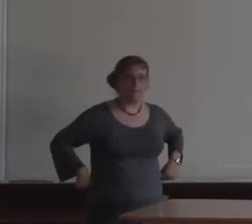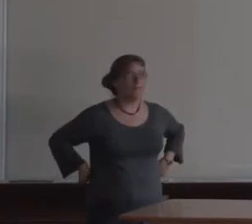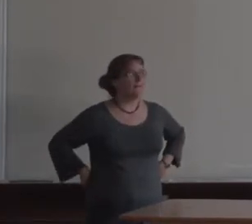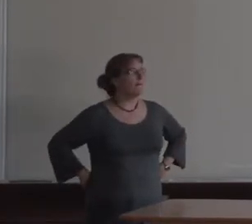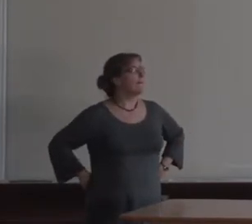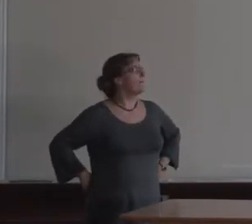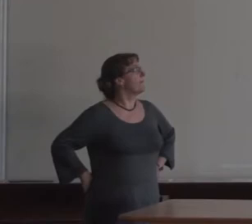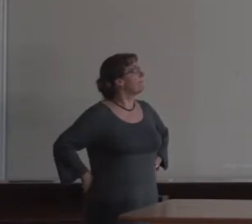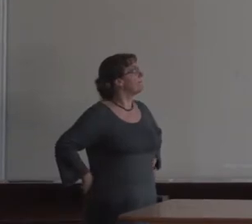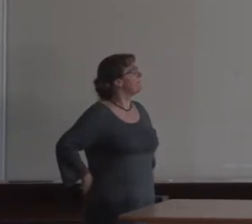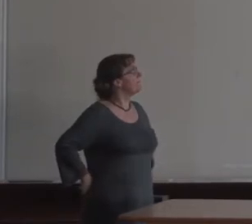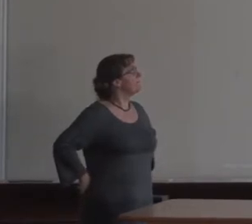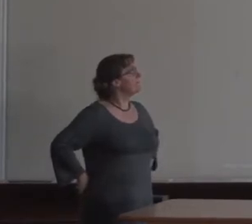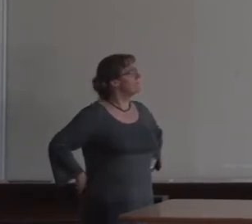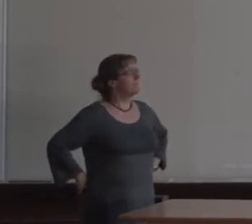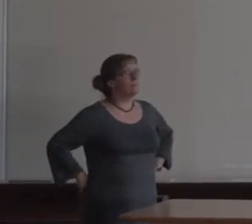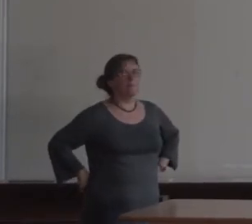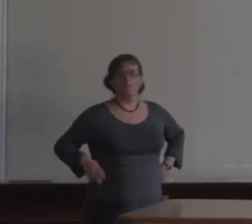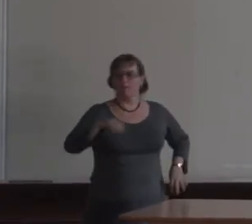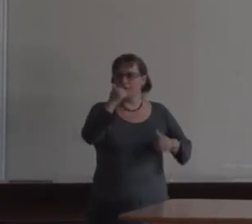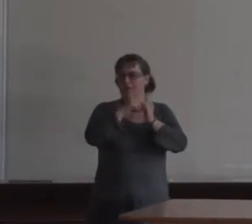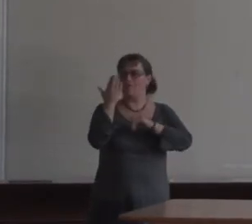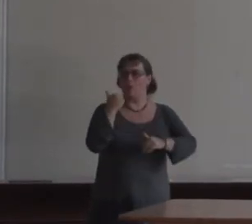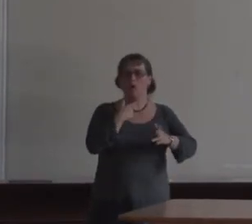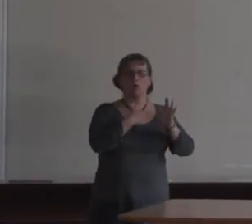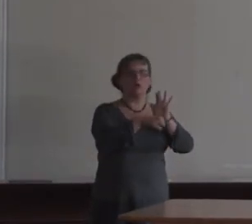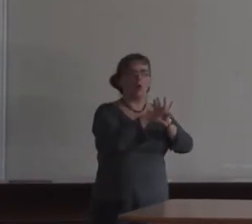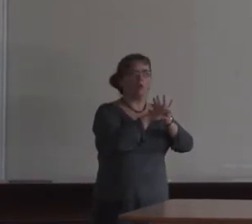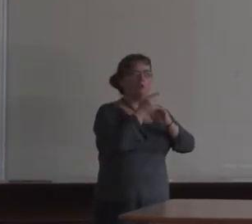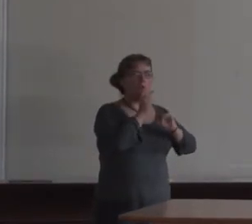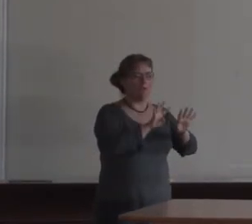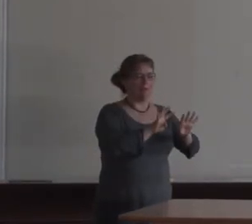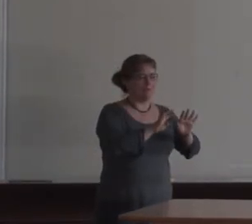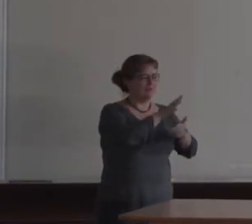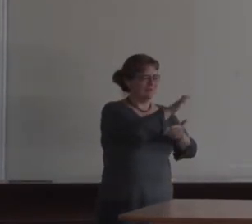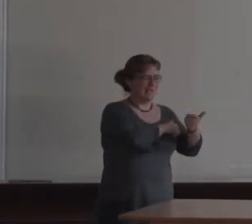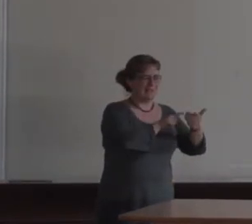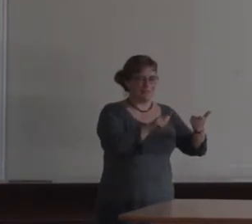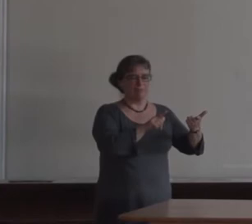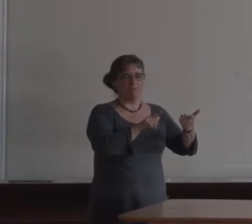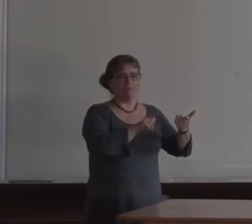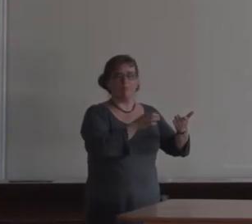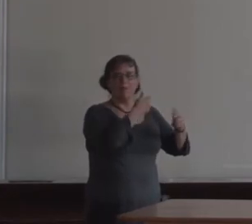ma fonction de chiffrement, par défaut, je décalais de un caractère. Je me dis, ben, c'est un paramètre qu'on peut passer.